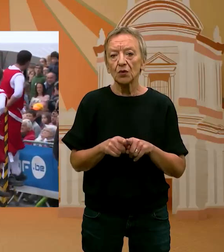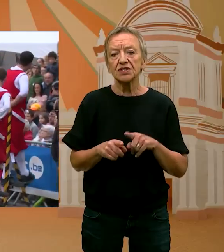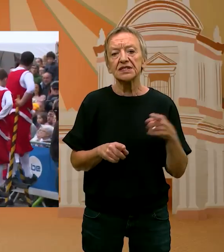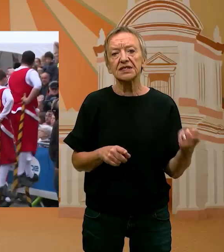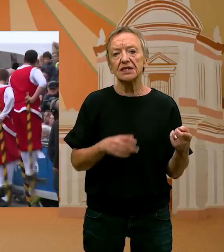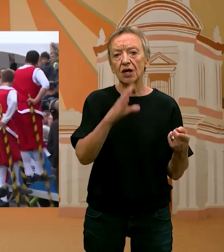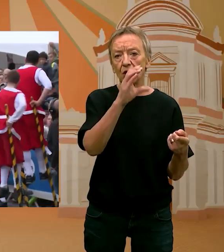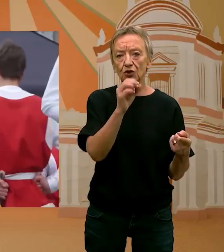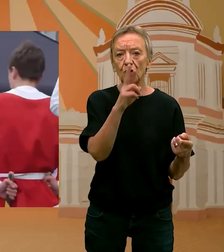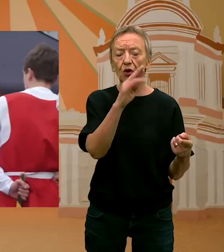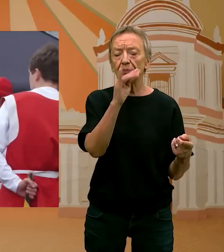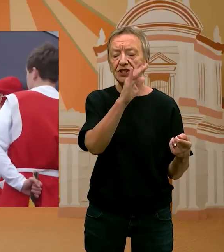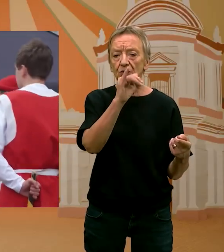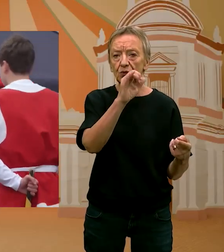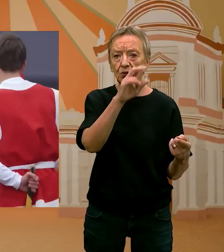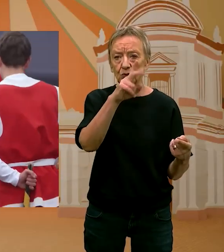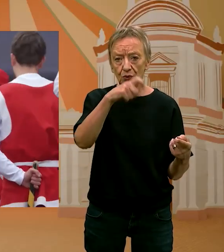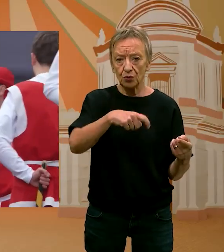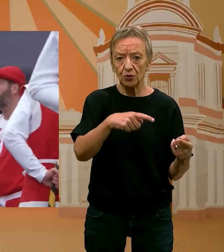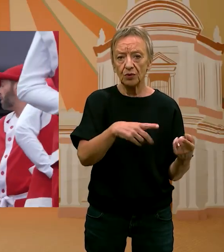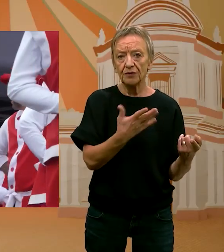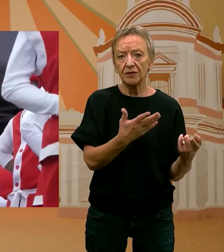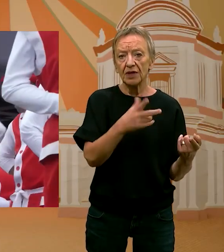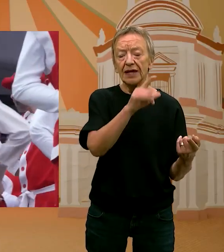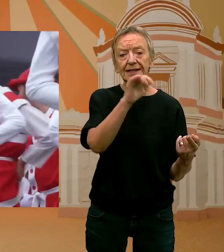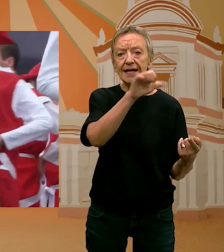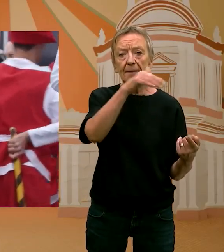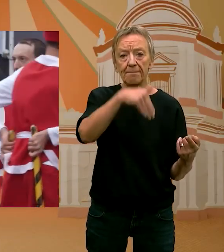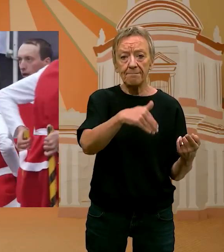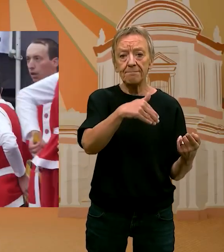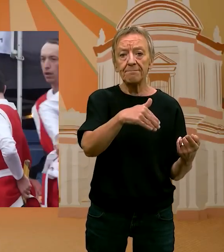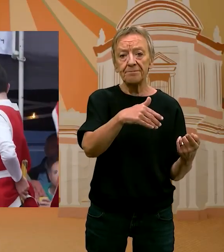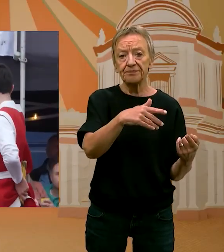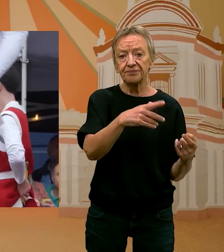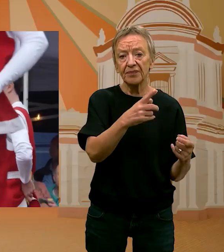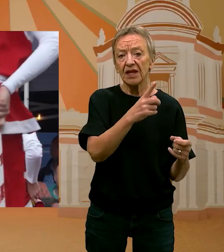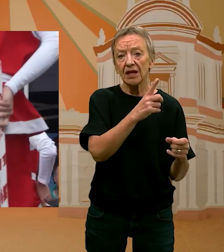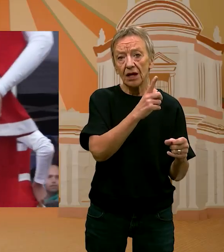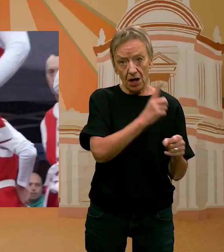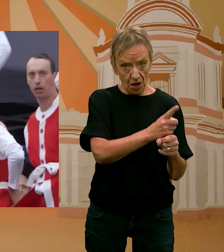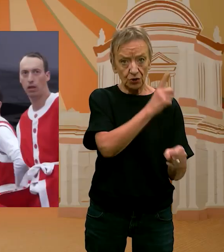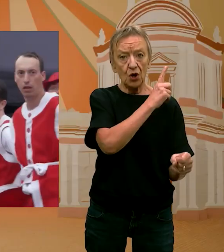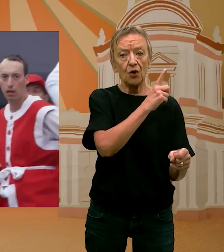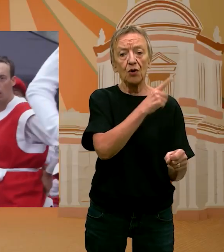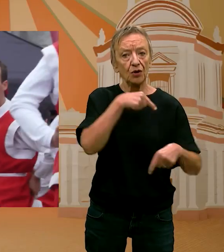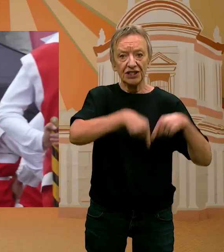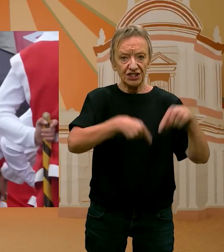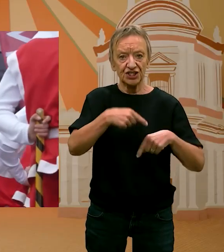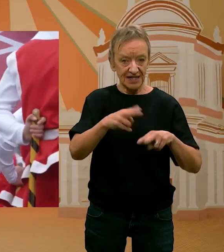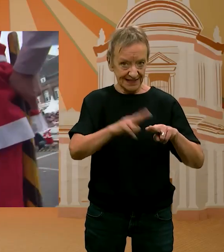Et il avait fait quand même les chasses d'argent l'année dernière. Voilà, Liam. Les chasses d'argent l'an passé, terminé dans les derniers l'année encore avant.